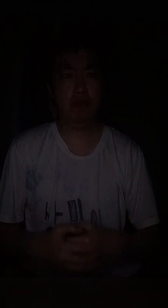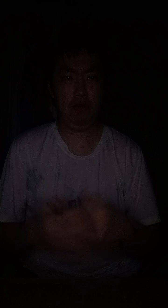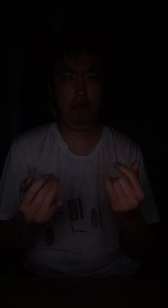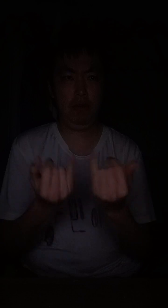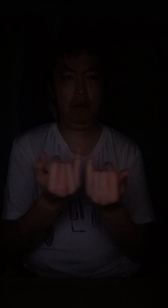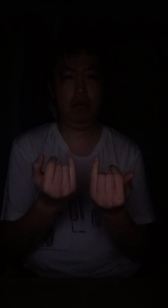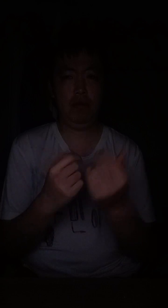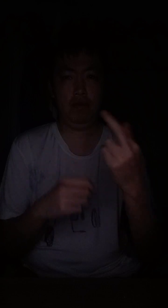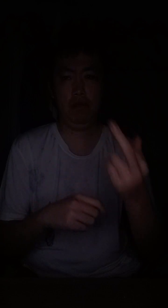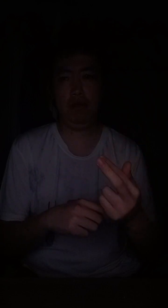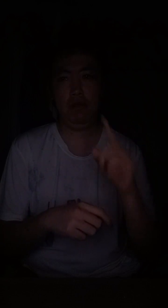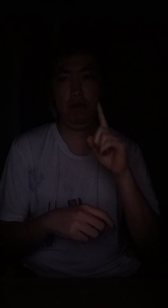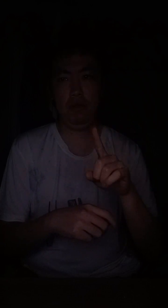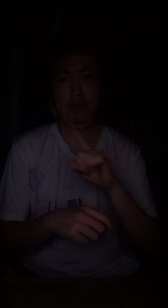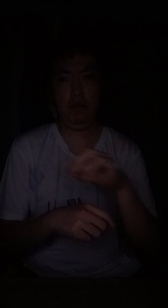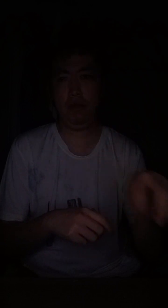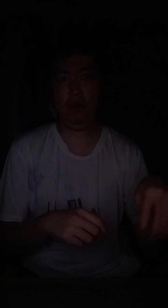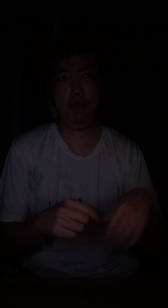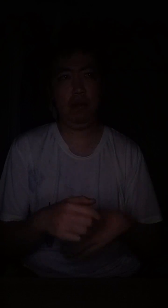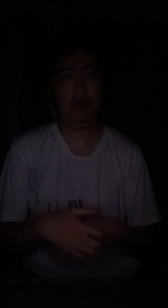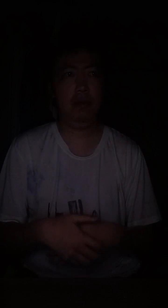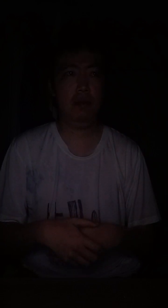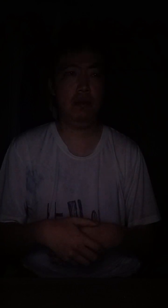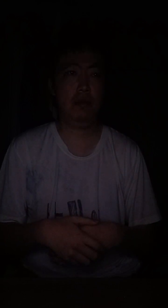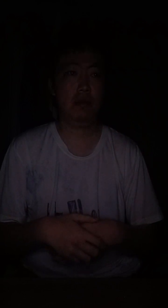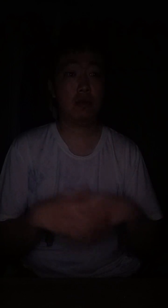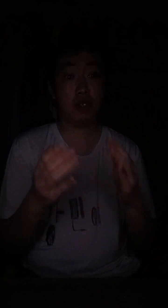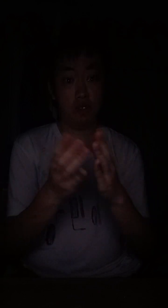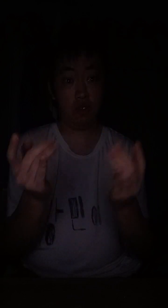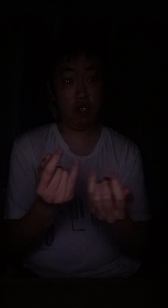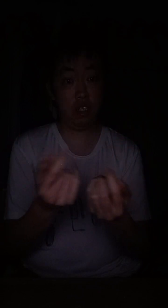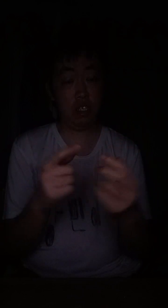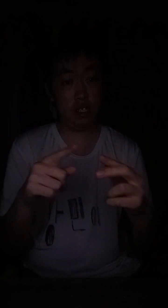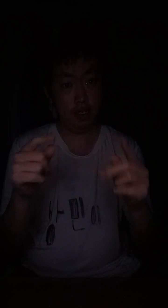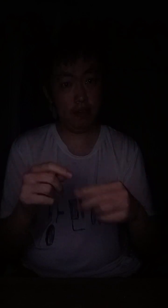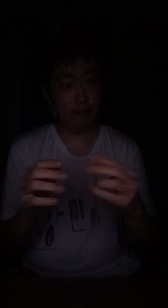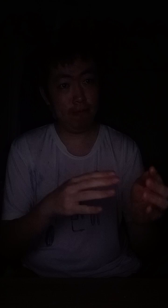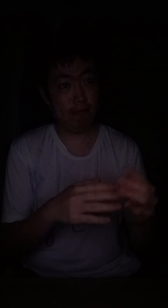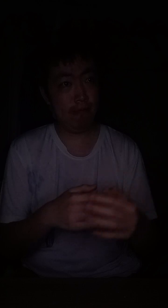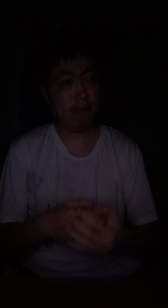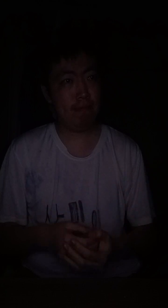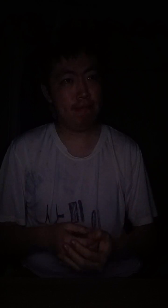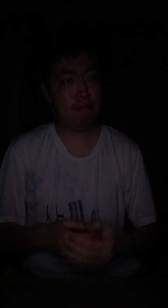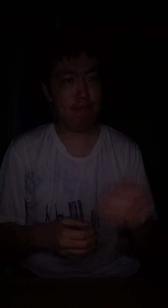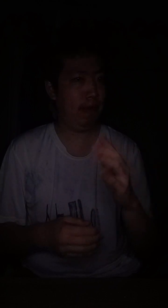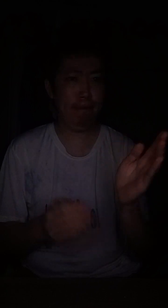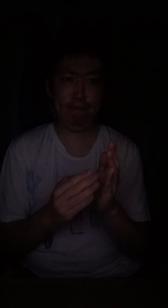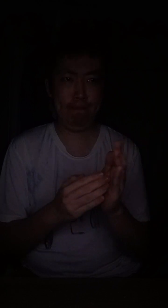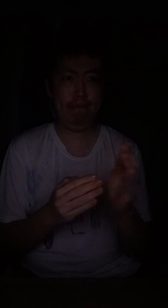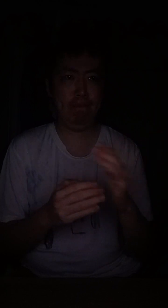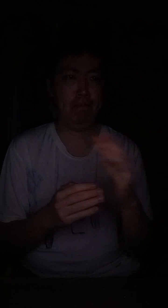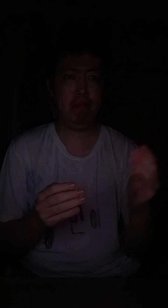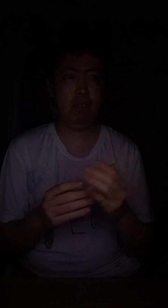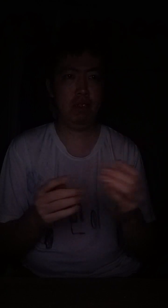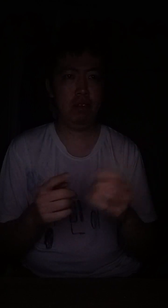탐지 조건의 한계를 지적합니다. 공중에서 탐지한다고 전파 탐지를 하잖아요. 밀착하지 않으면 그 전파 탐지가 안